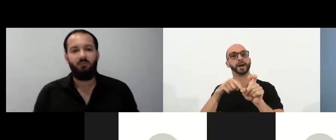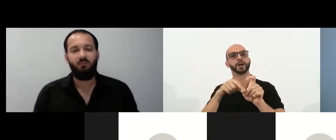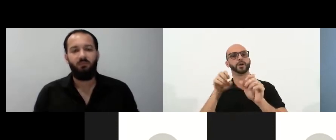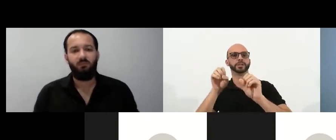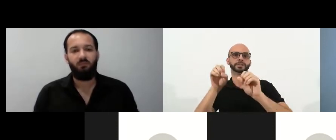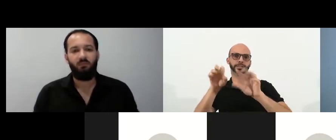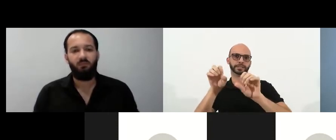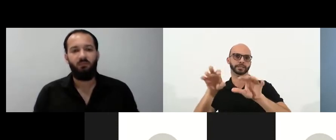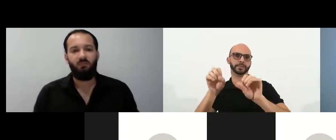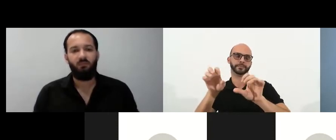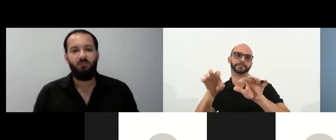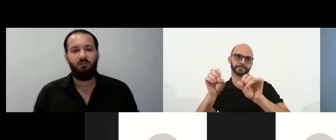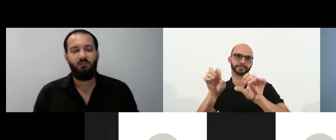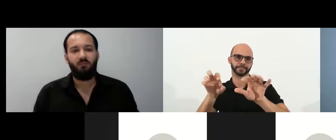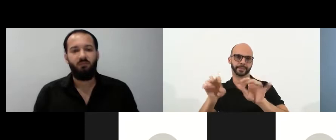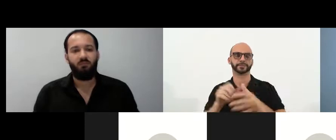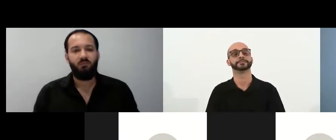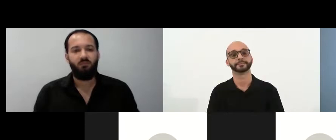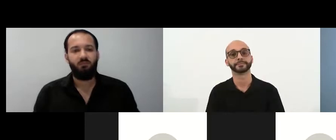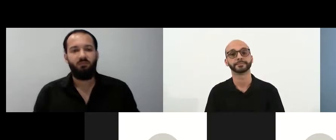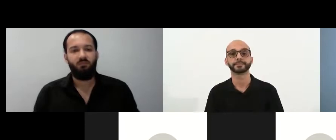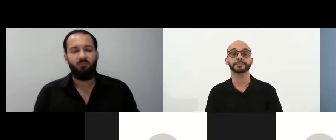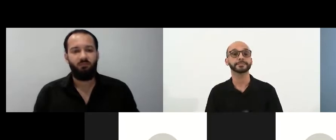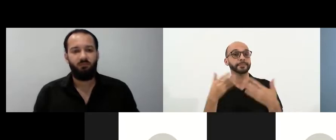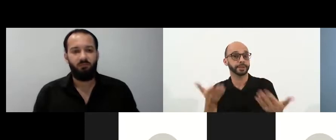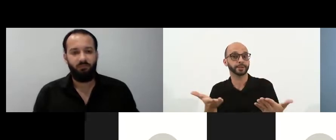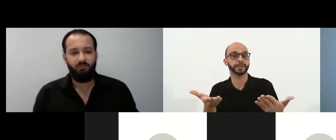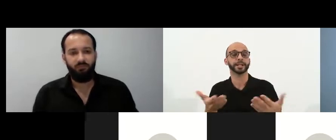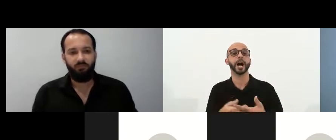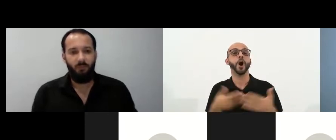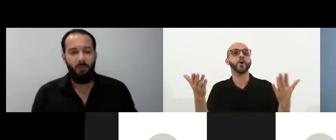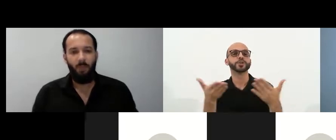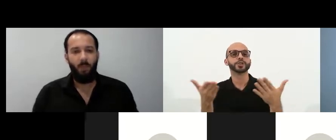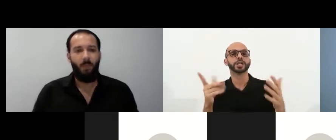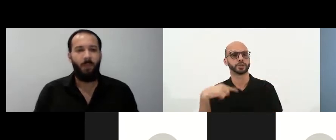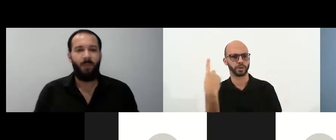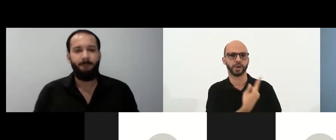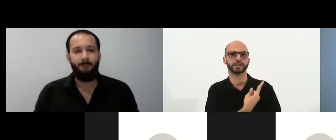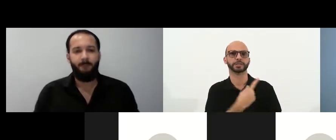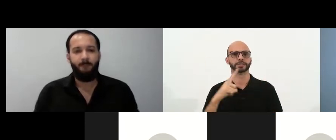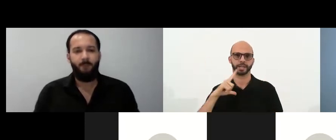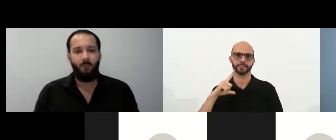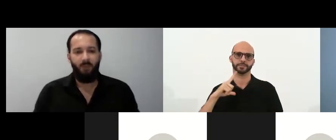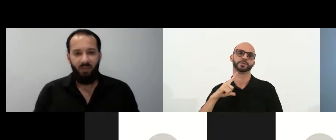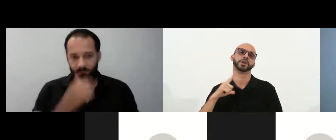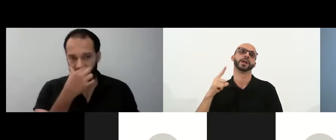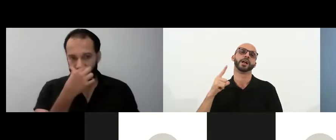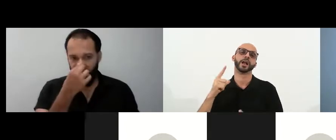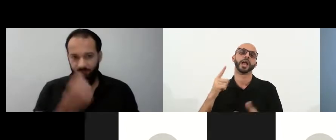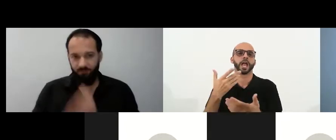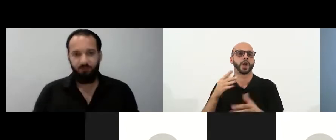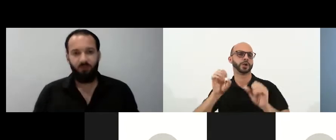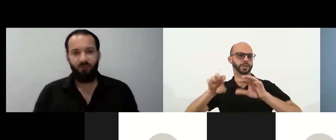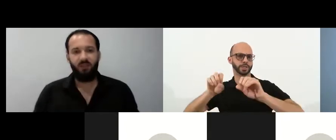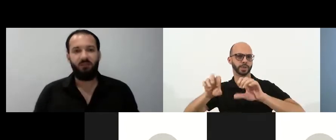Agora, com a era da informação, a informática, né, com a tecnologia que nós temos, hoje